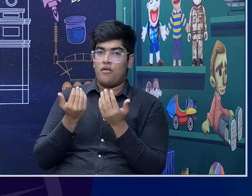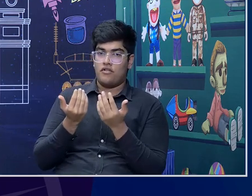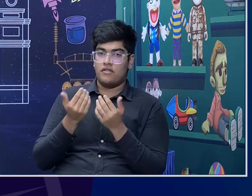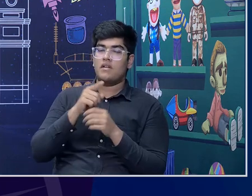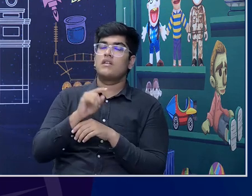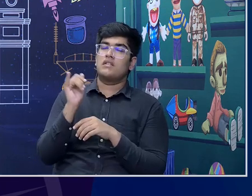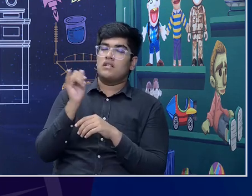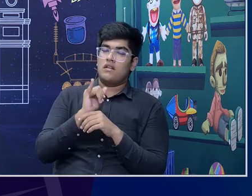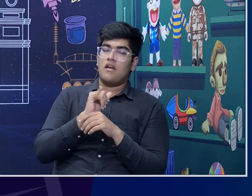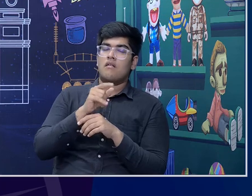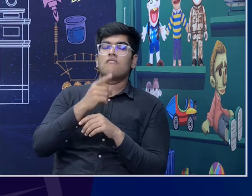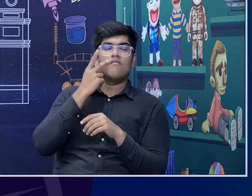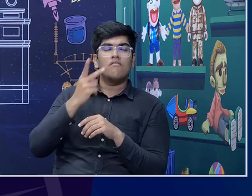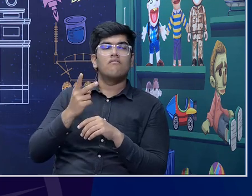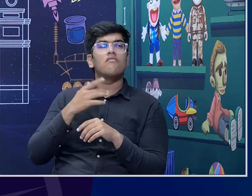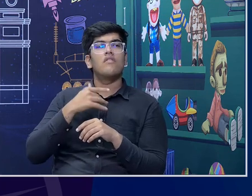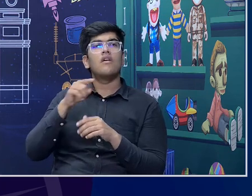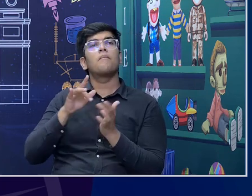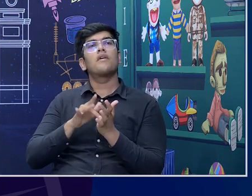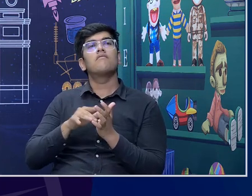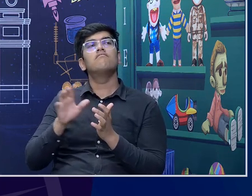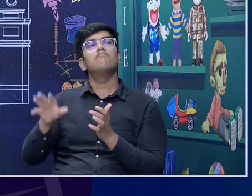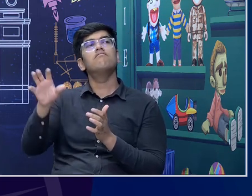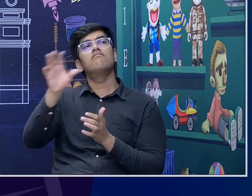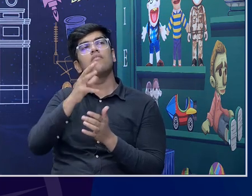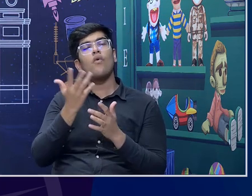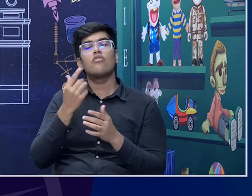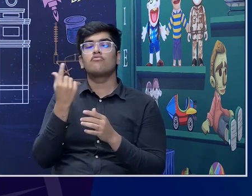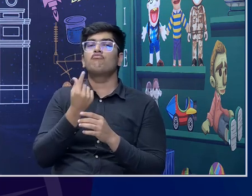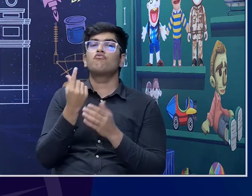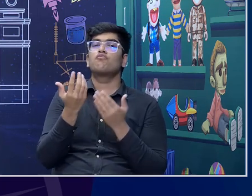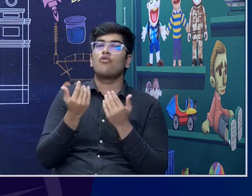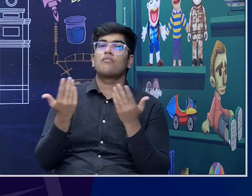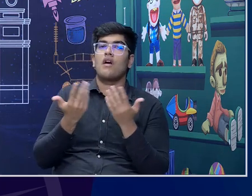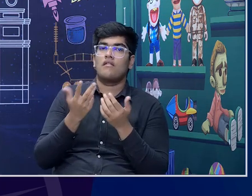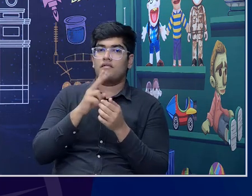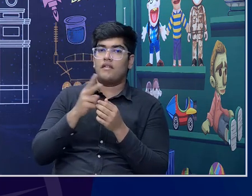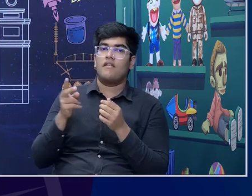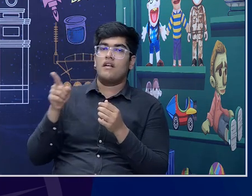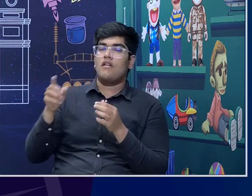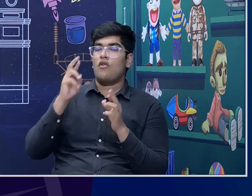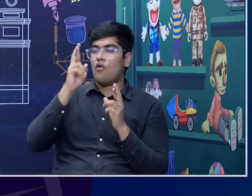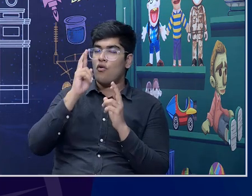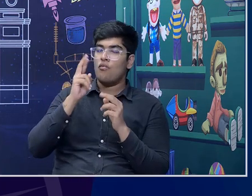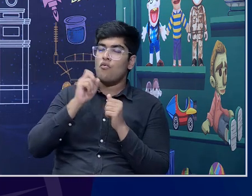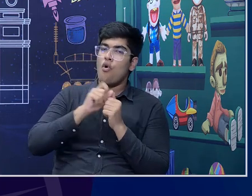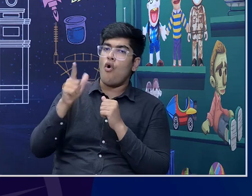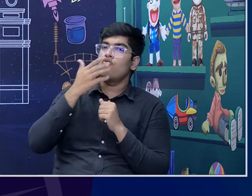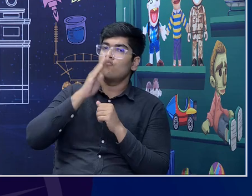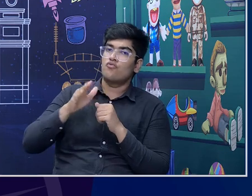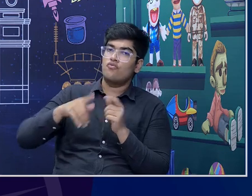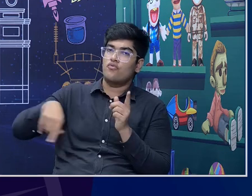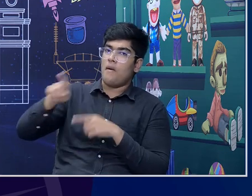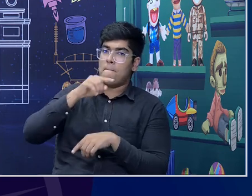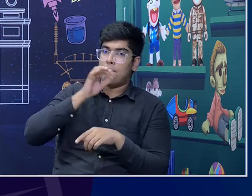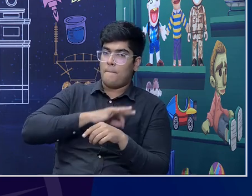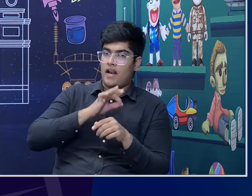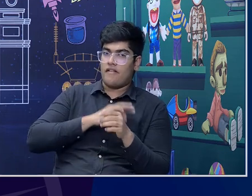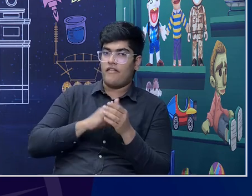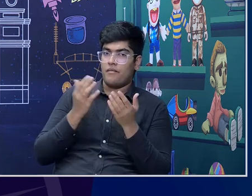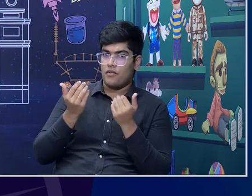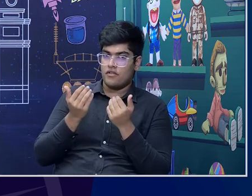कहां परिस्तित हैं और कैसे उनका इस्तमाल हो सकता है, जी सभी बच्चों के लिए लाबदायक है क्योंकि समावेशी शिक्षा में हम सभी